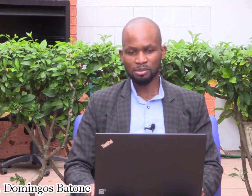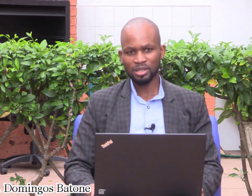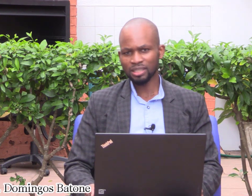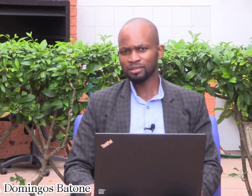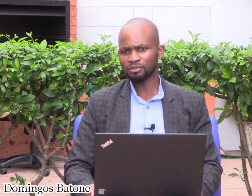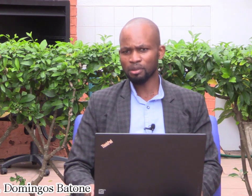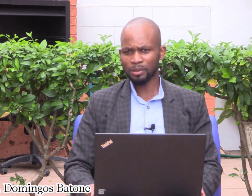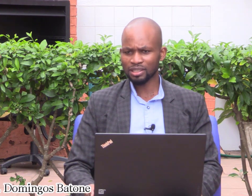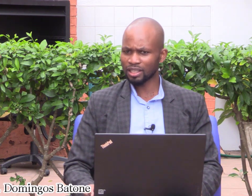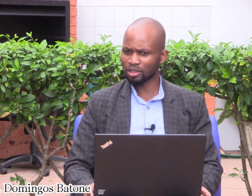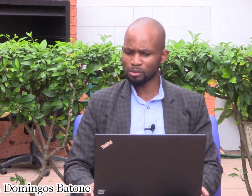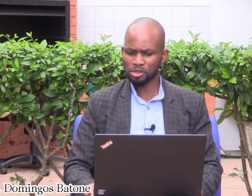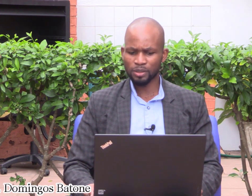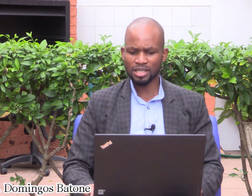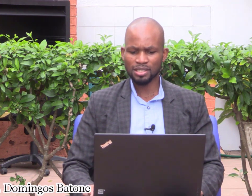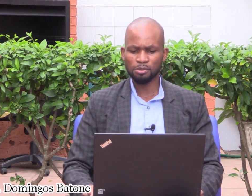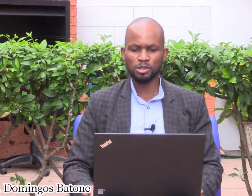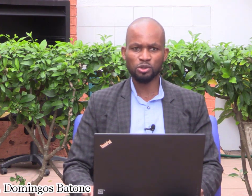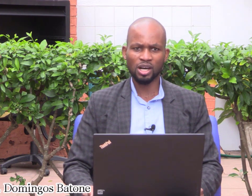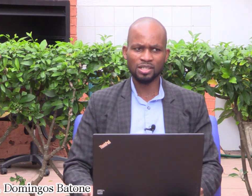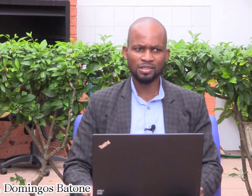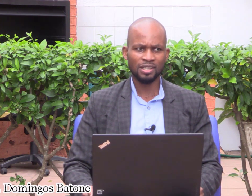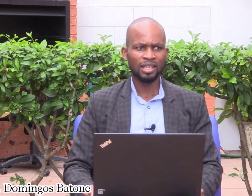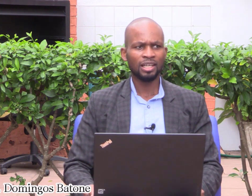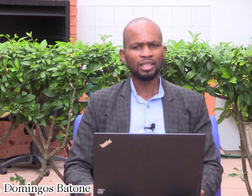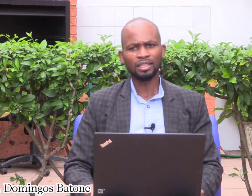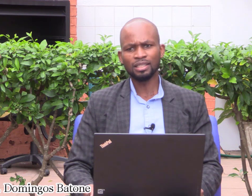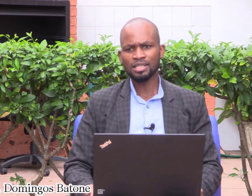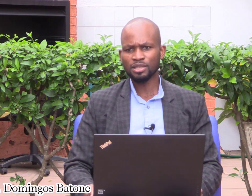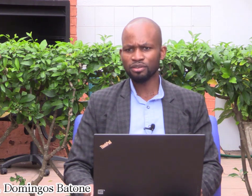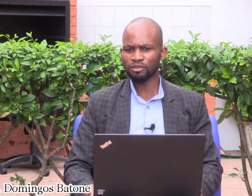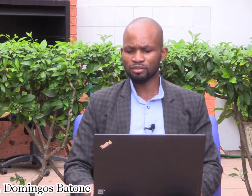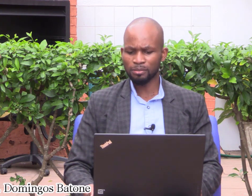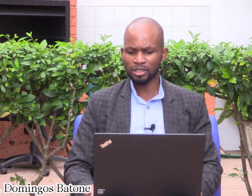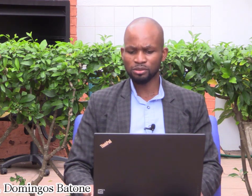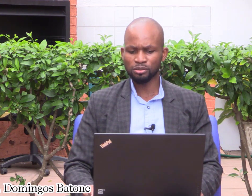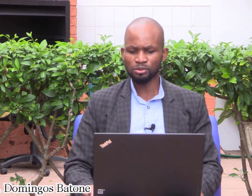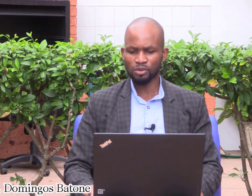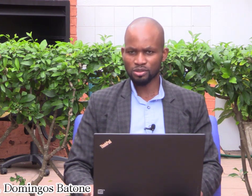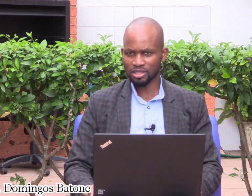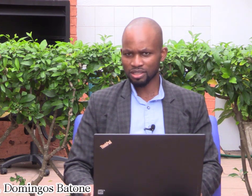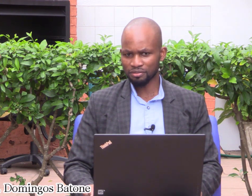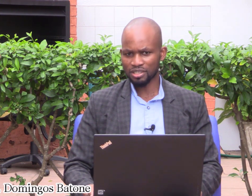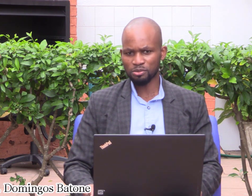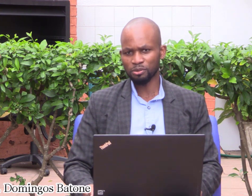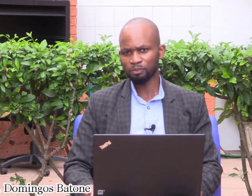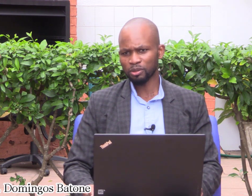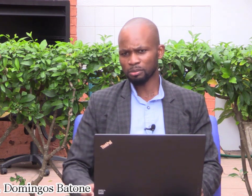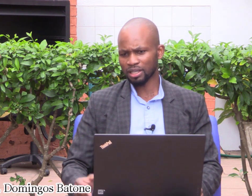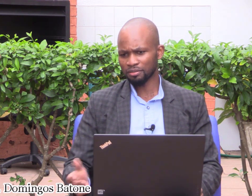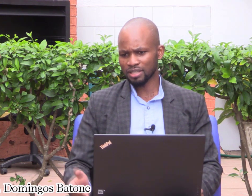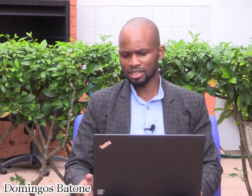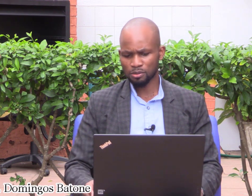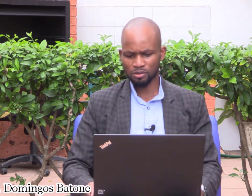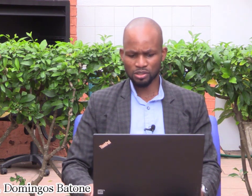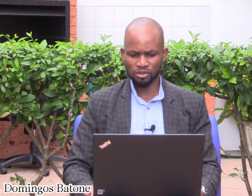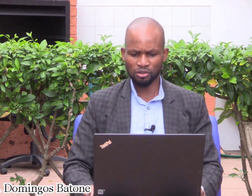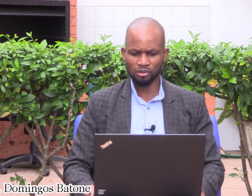também vão partilhar algumas experiências pessoais e seu envolvimento no associativismo para a defesa das pessoas